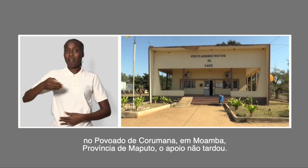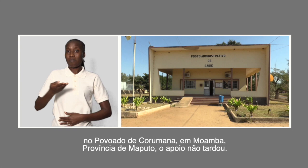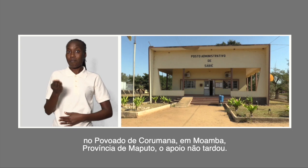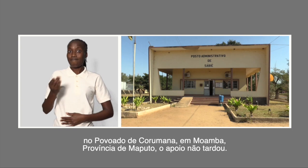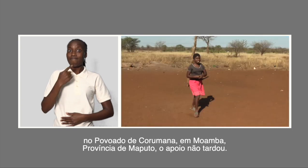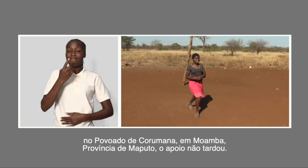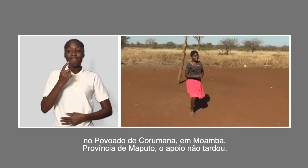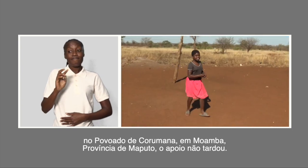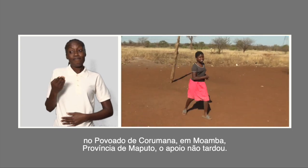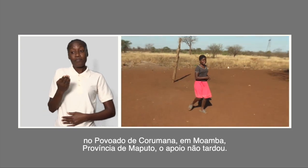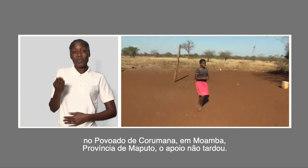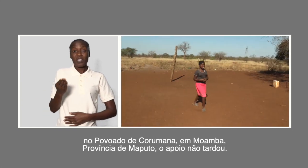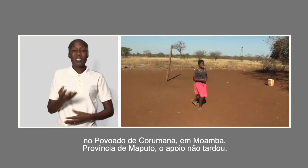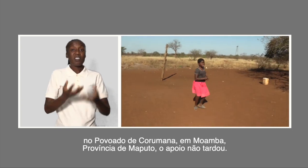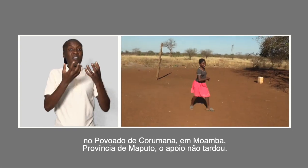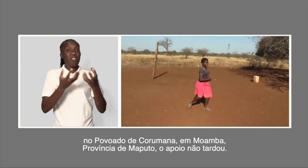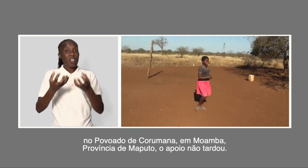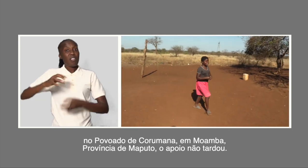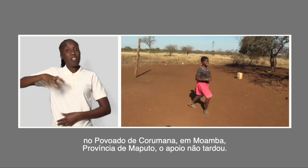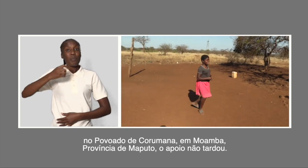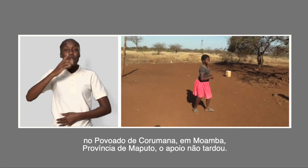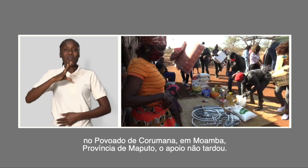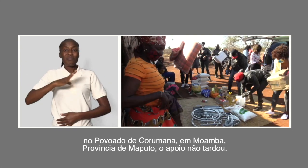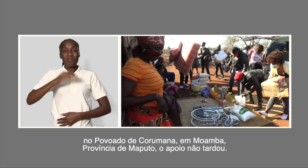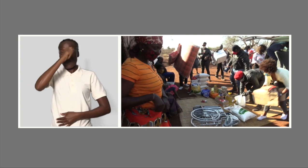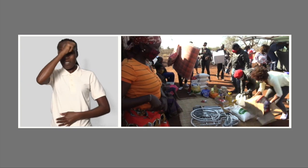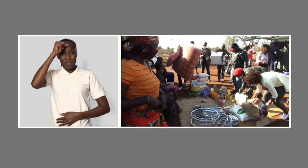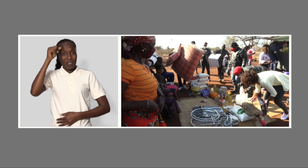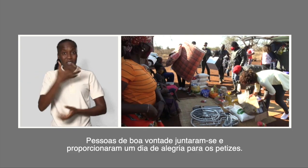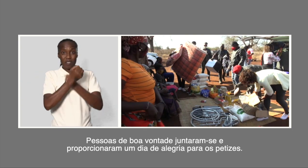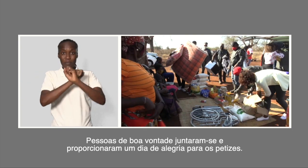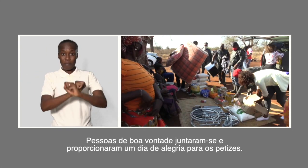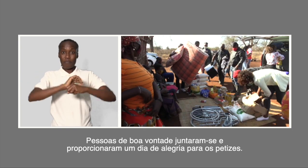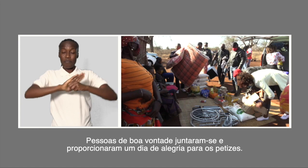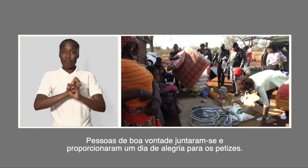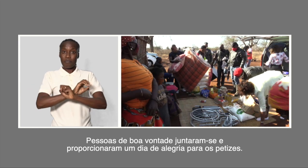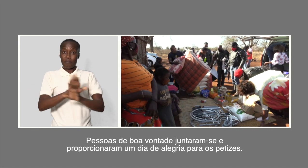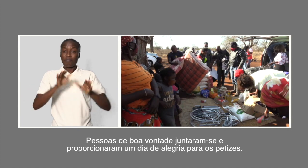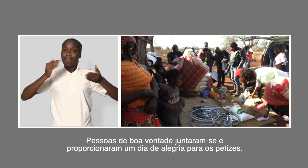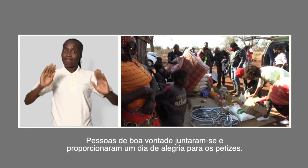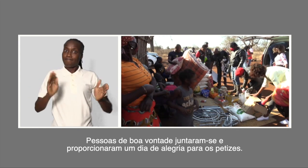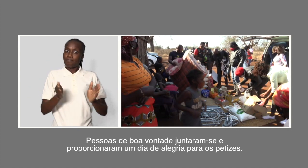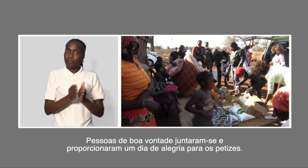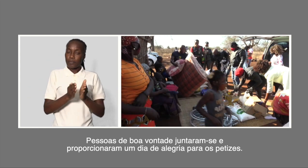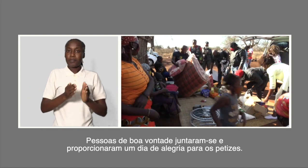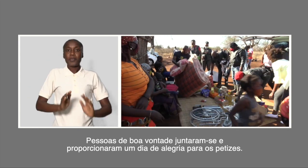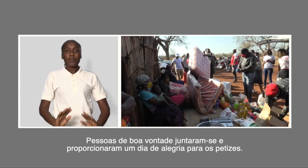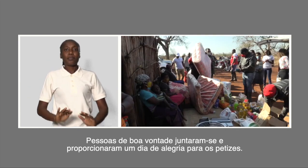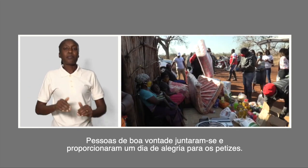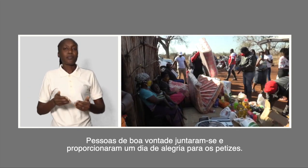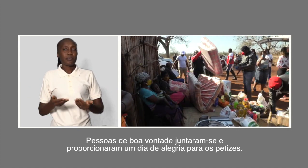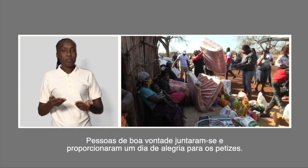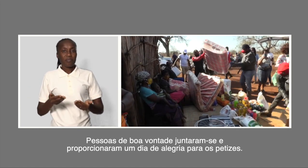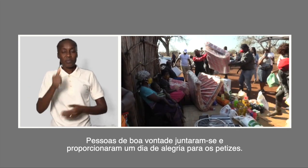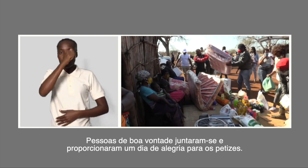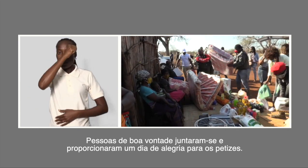em Moamba, na província de Maputo, o apoio não tardou. Pessoas de boa vontade juntaram e proporcionaram um dia de